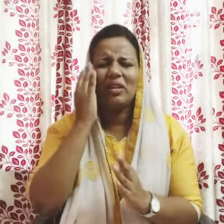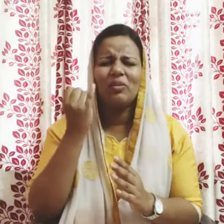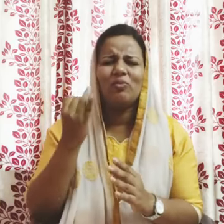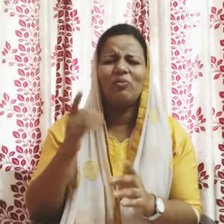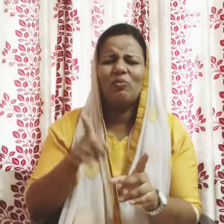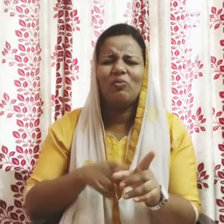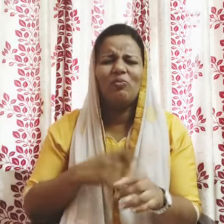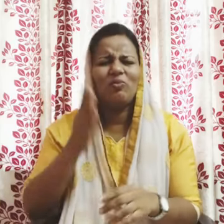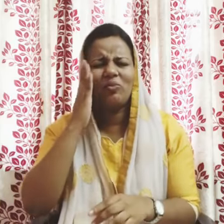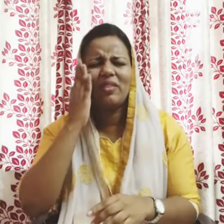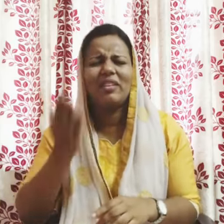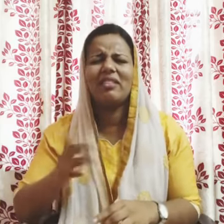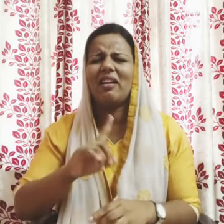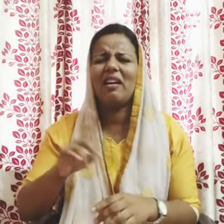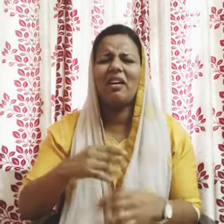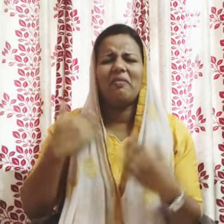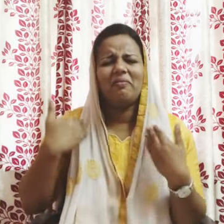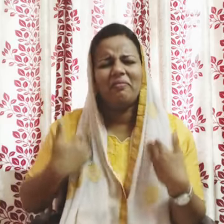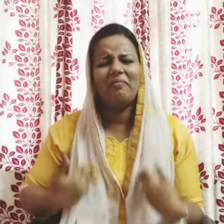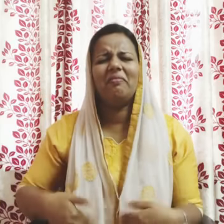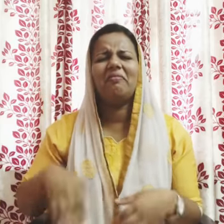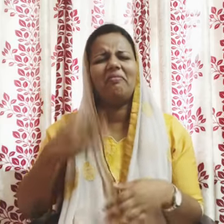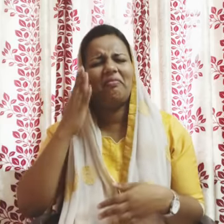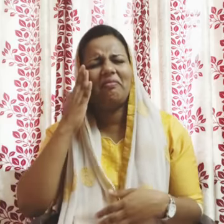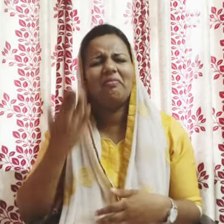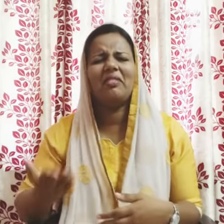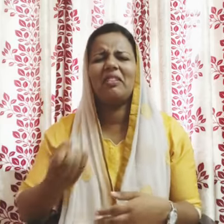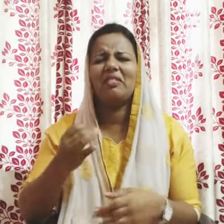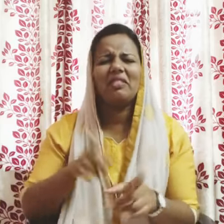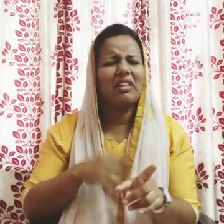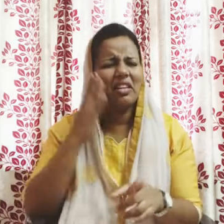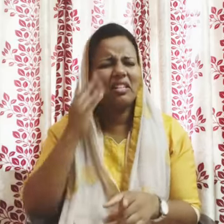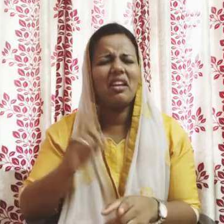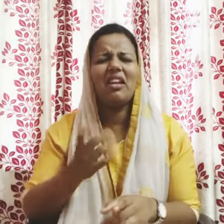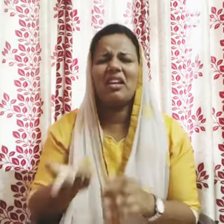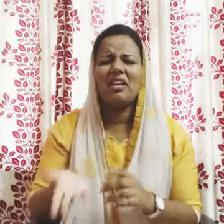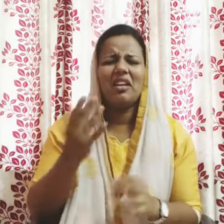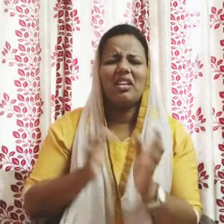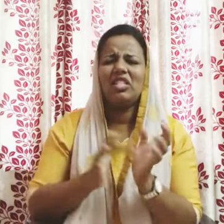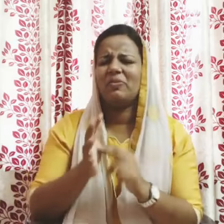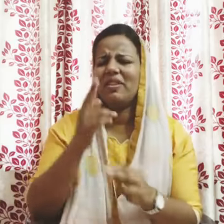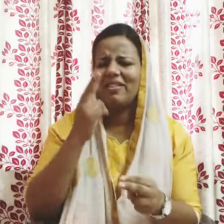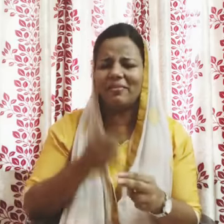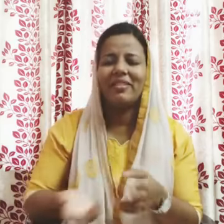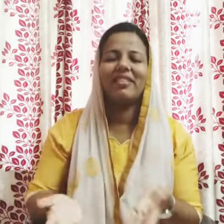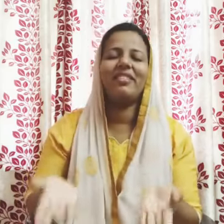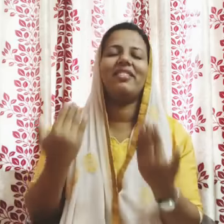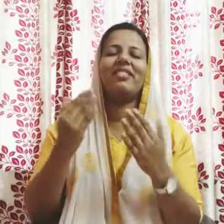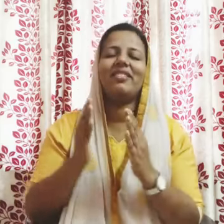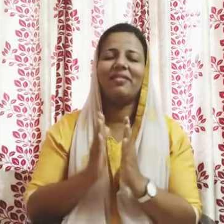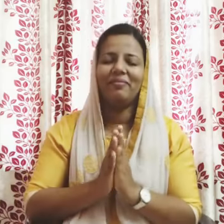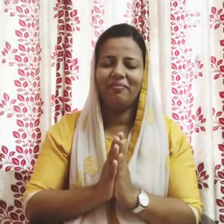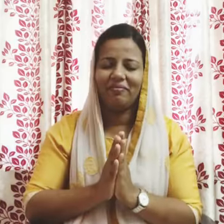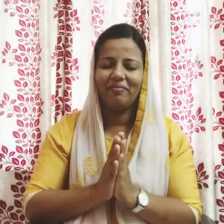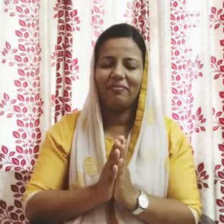കിടക്കയിൽ കിടക്കുന്ന പക്ഷവാത രോഗികൾ, ആമേൻ, തളർവാദം പിടിച്ച് കിടക്കയിൽ കിടക്കുന്നവർ ഇന്ന് പകൽക്കാലം യേശു ക്രിസ്തുവിന്റെ നാമത്തിൽ എഴുന്നേൽക്കട്ടെ.